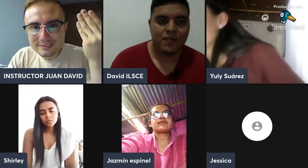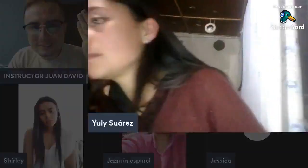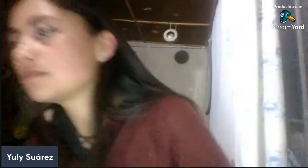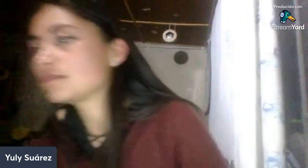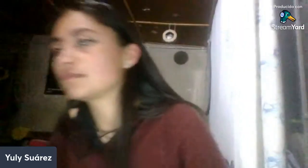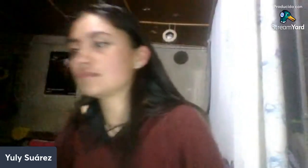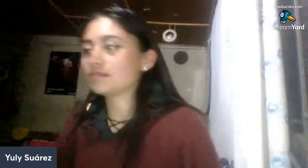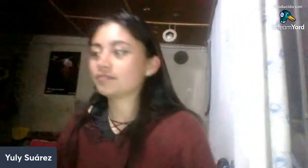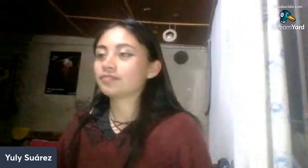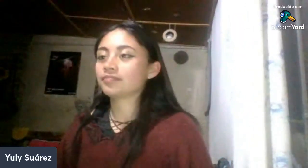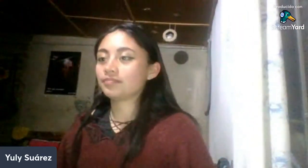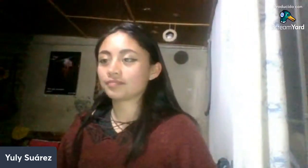Listo, empieza.